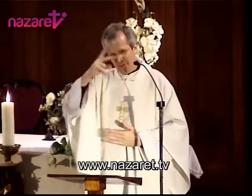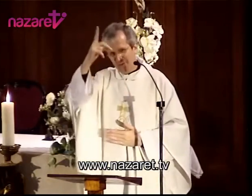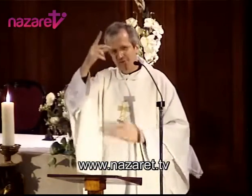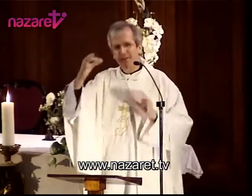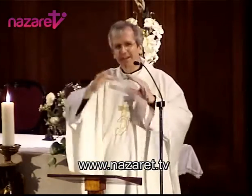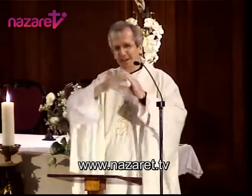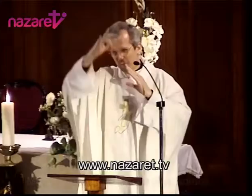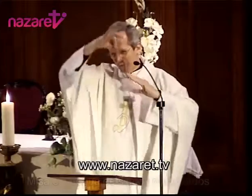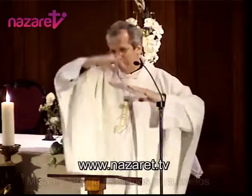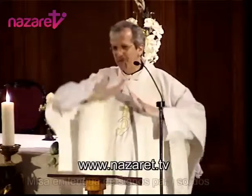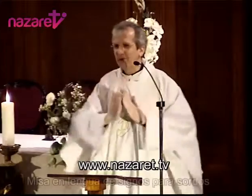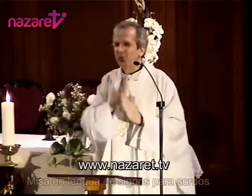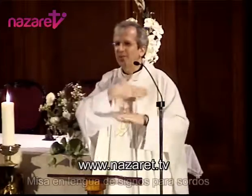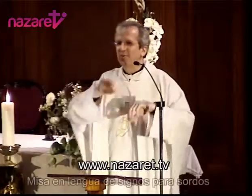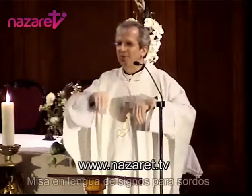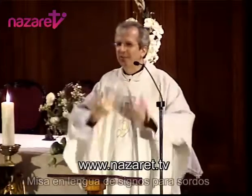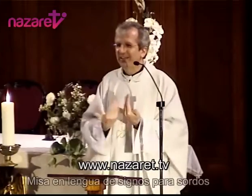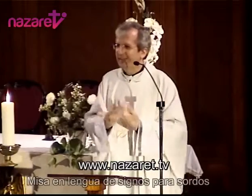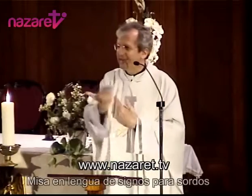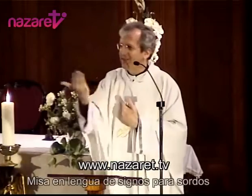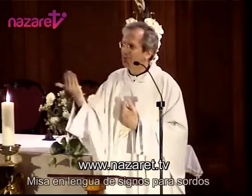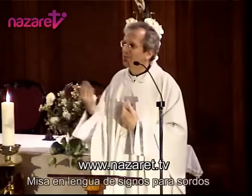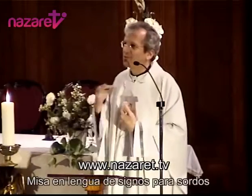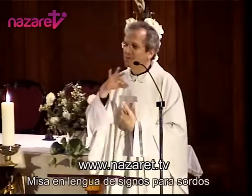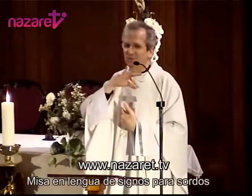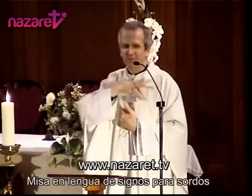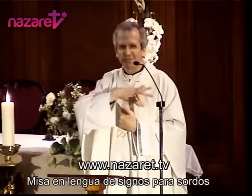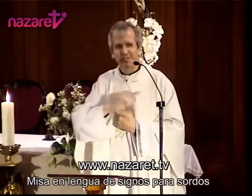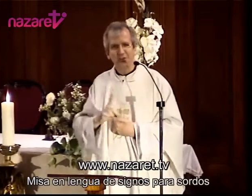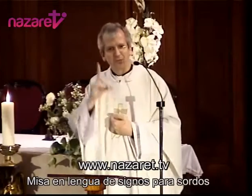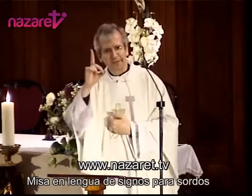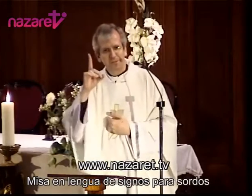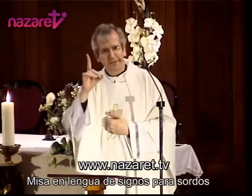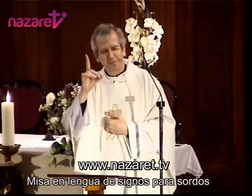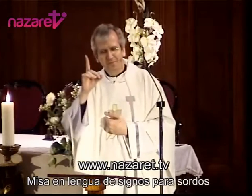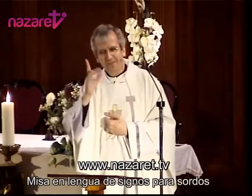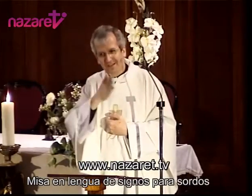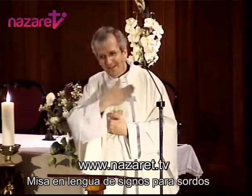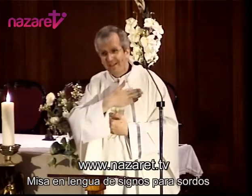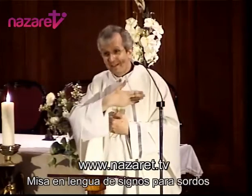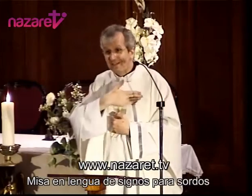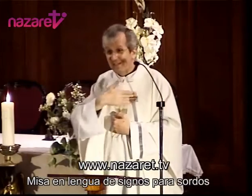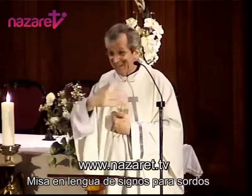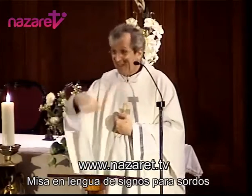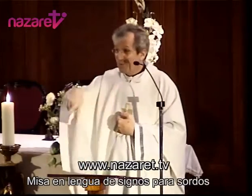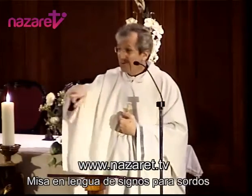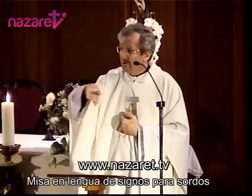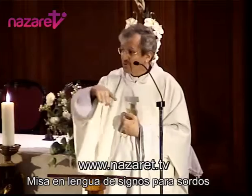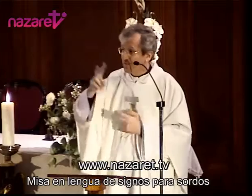Dios Padre y la comunión del Espíritu Santo estén con todos vosotros y con tu espíritu. Deseamos todos que